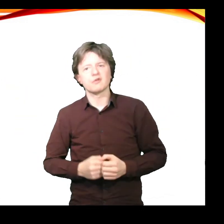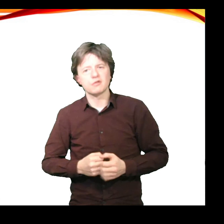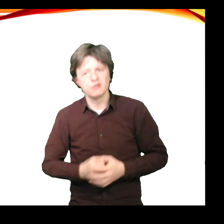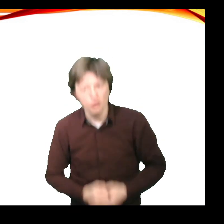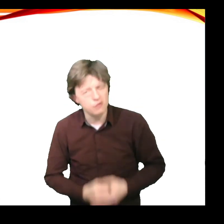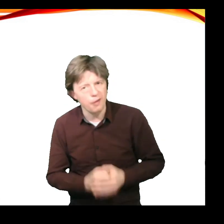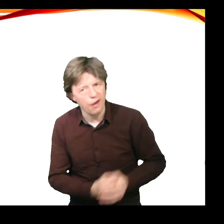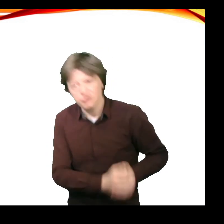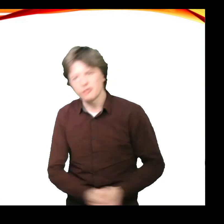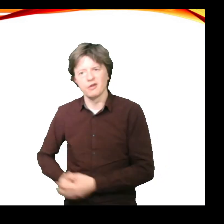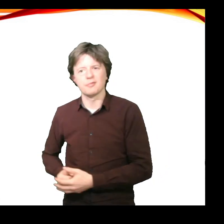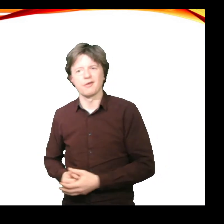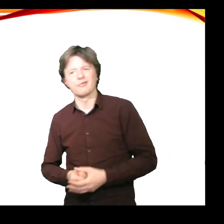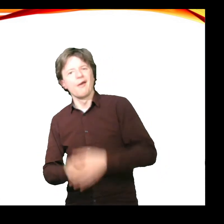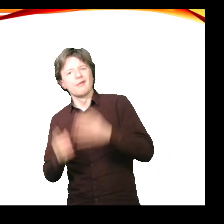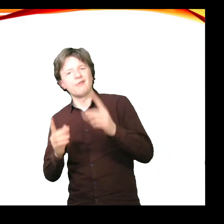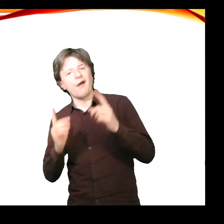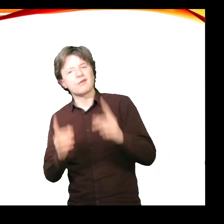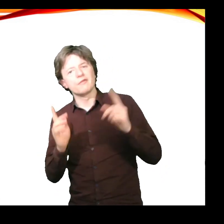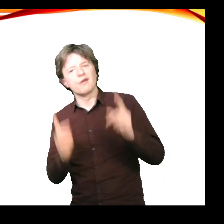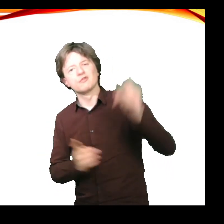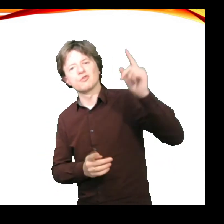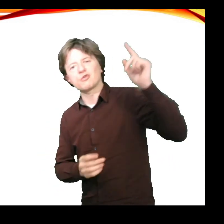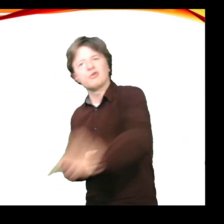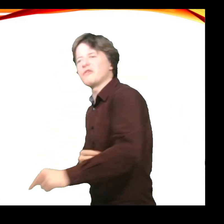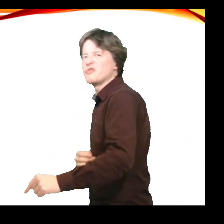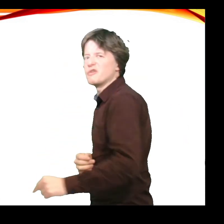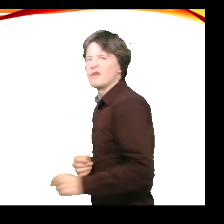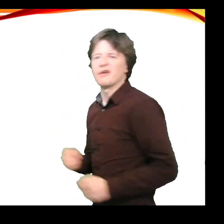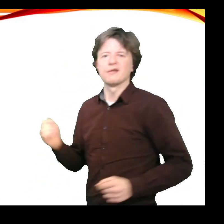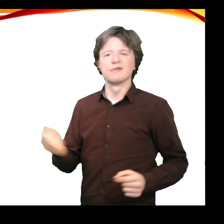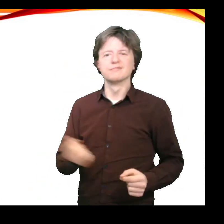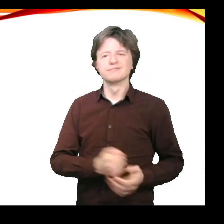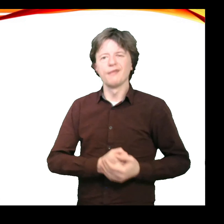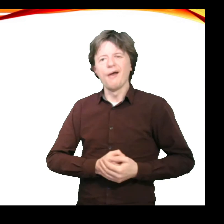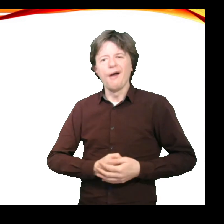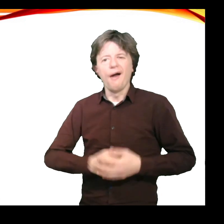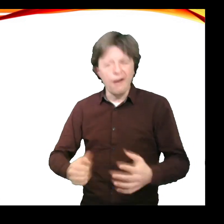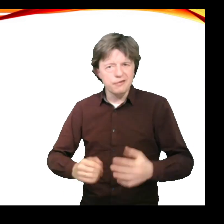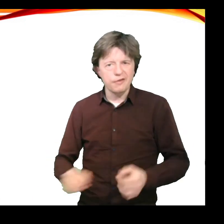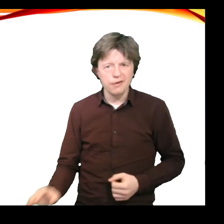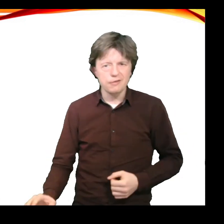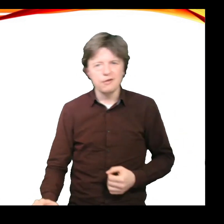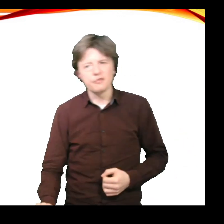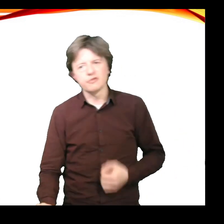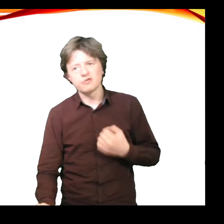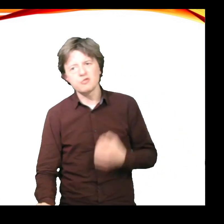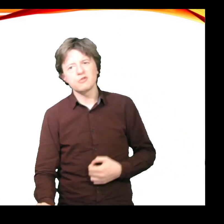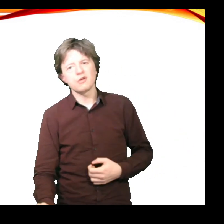die ooit op aarde rondgelopen heeft. Daar kan Enzo knal nog veel van leren. Hij is degene die jouw vertroebelde